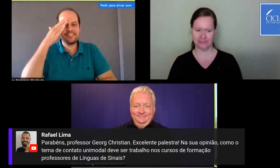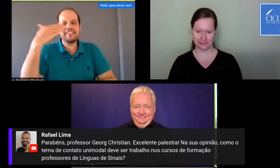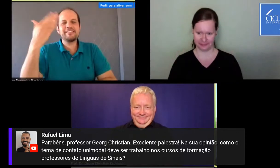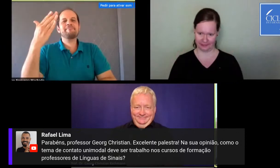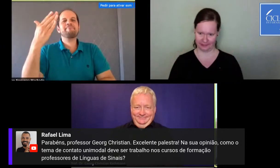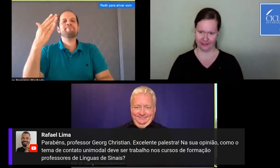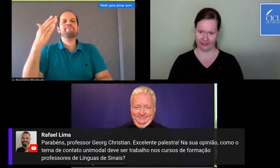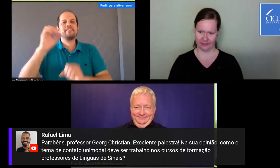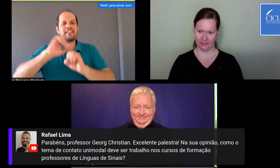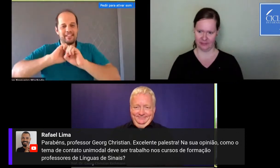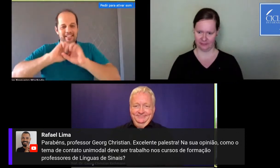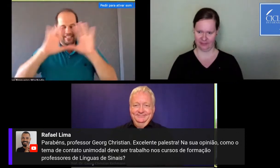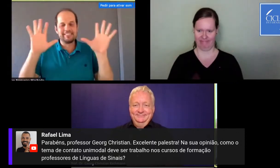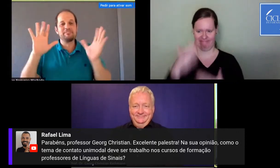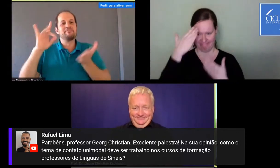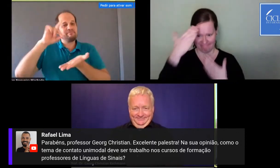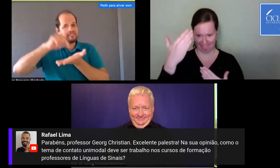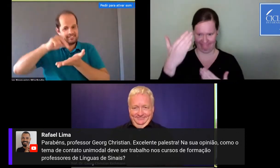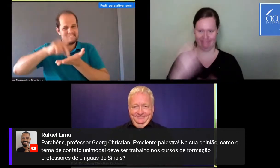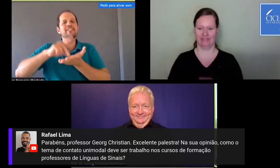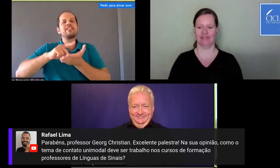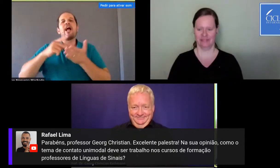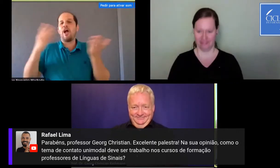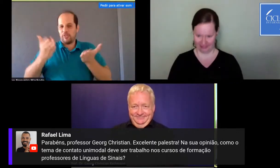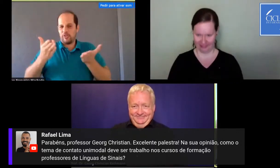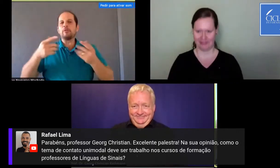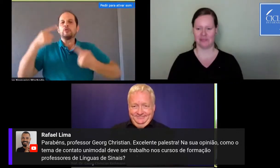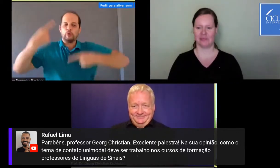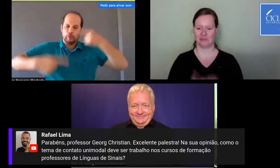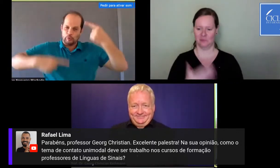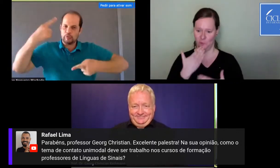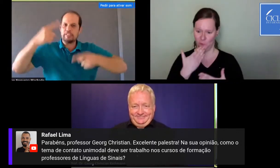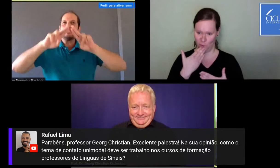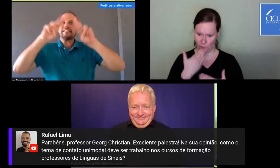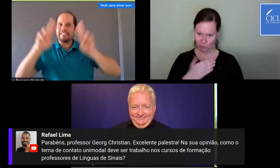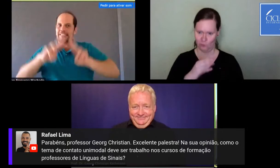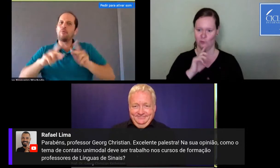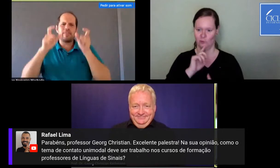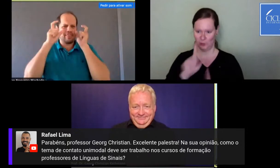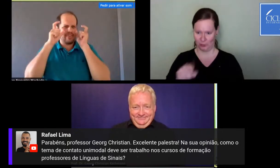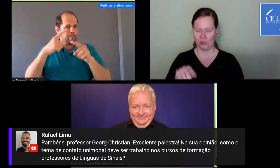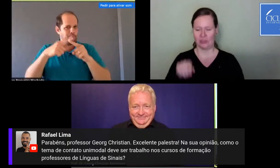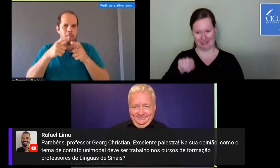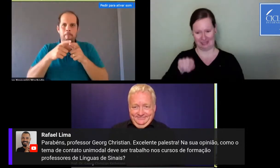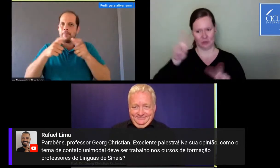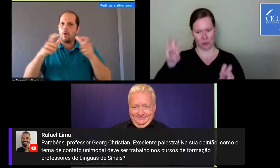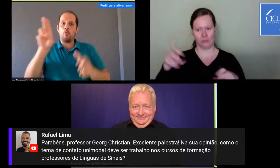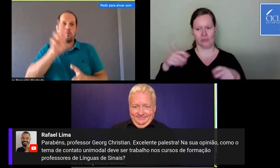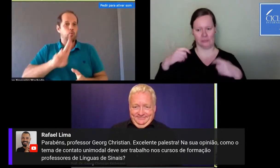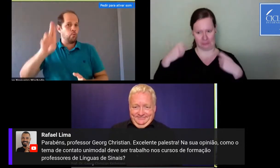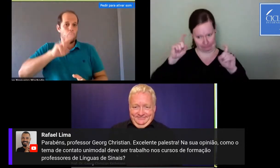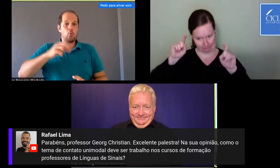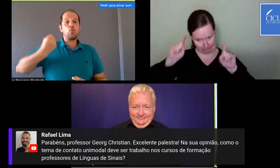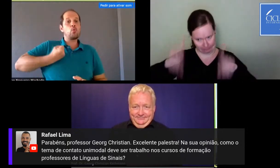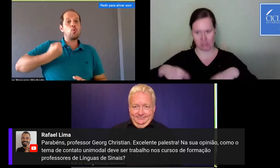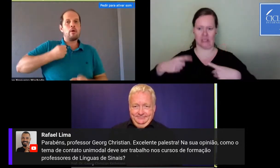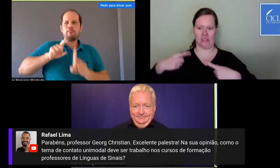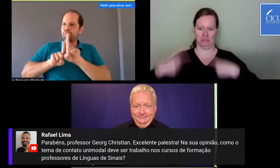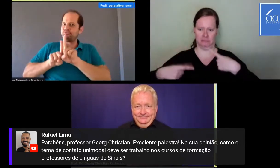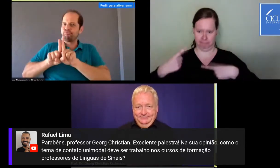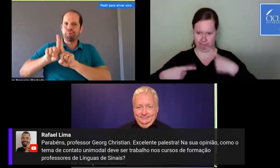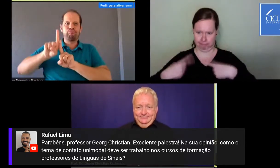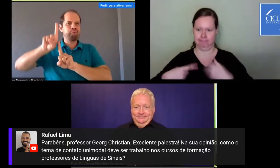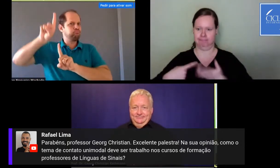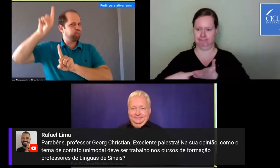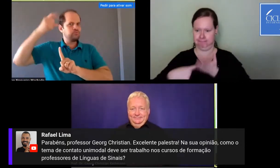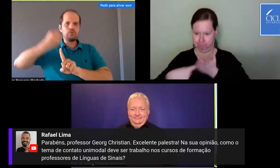Ok, muito obrigado. Obrigado pelos esclarecimentos. Acho que é uma discussão que ainda merece um tempo,